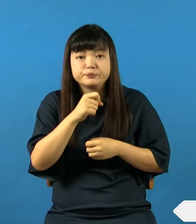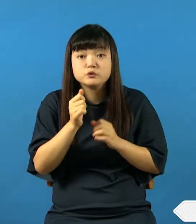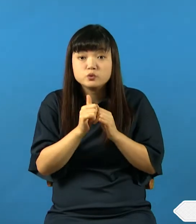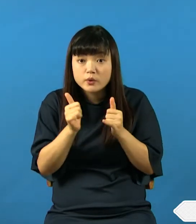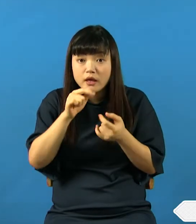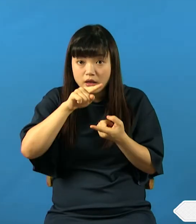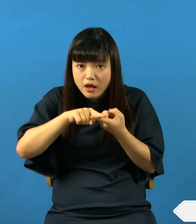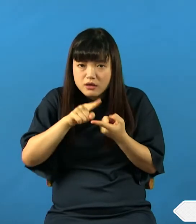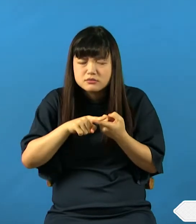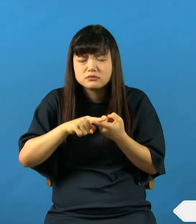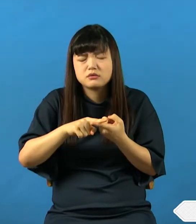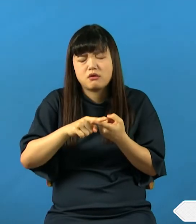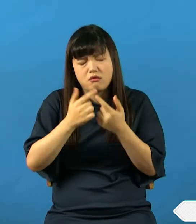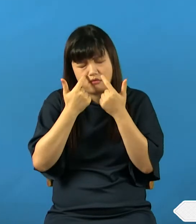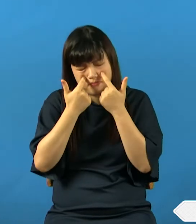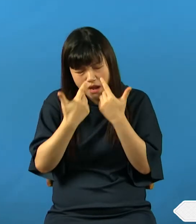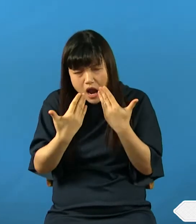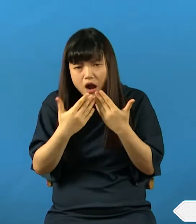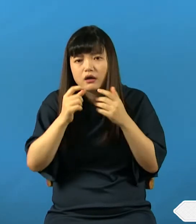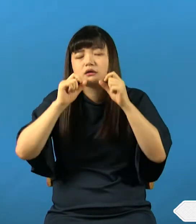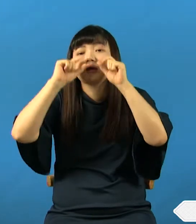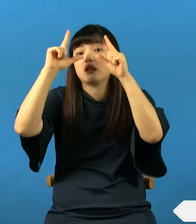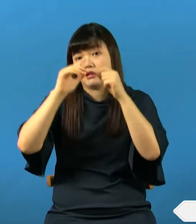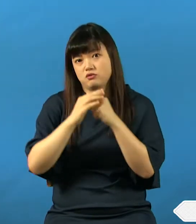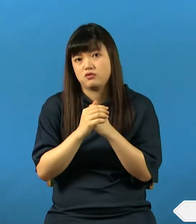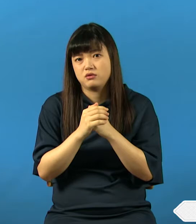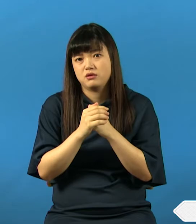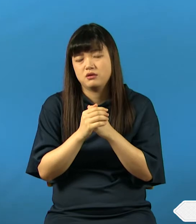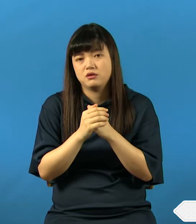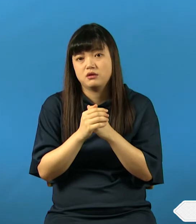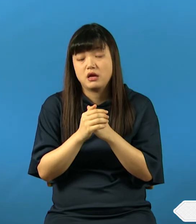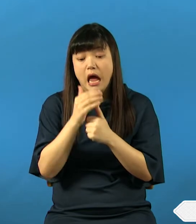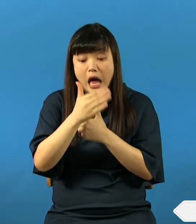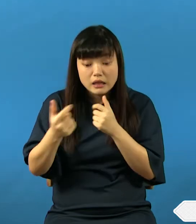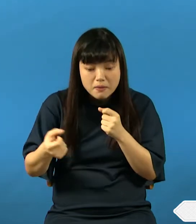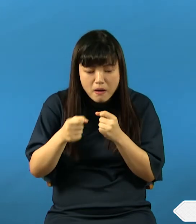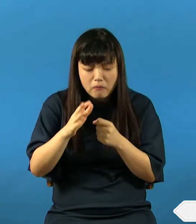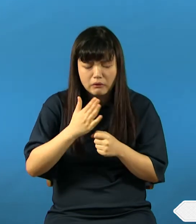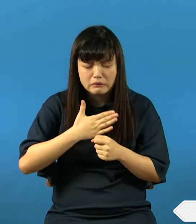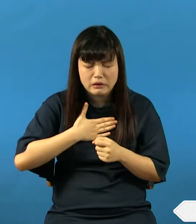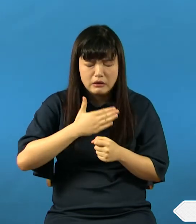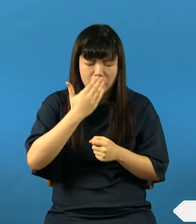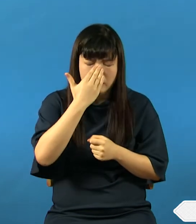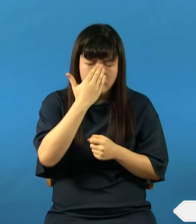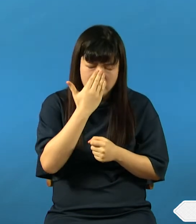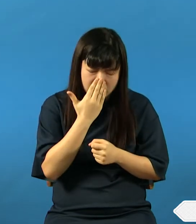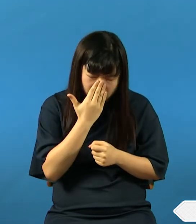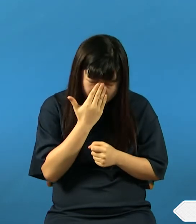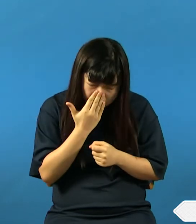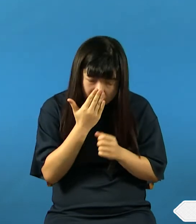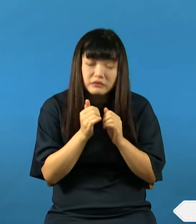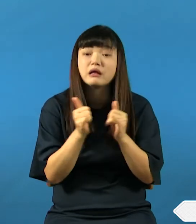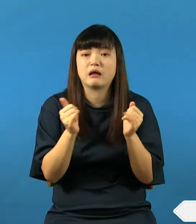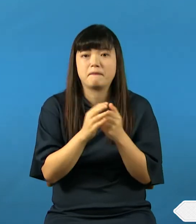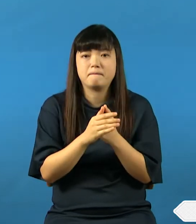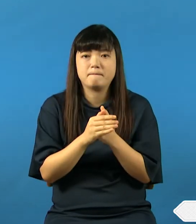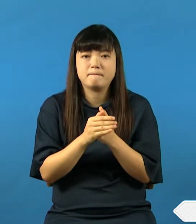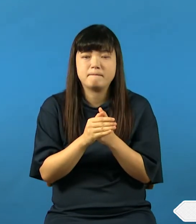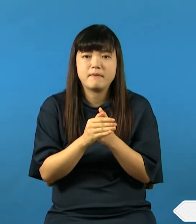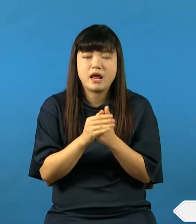추한 존재인가 하는 것을 철저하게 깨닫는 것입니다. 그래서 하나님 앞에서 자기를 낮추는